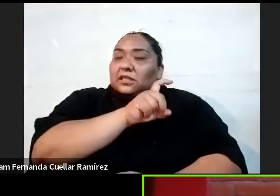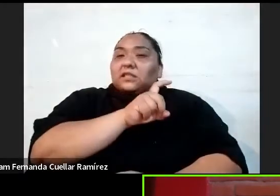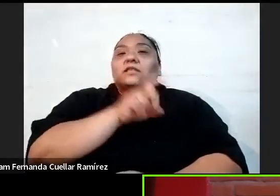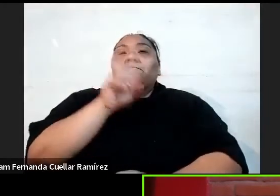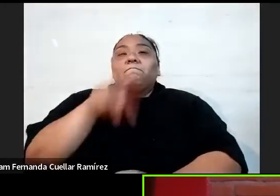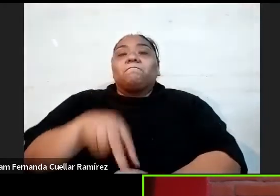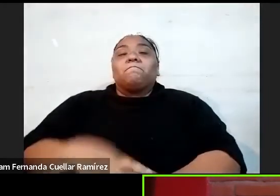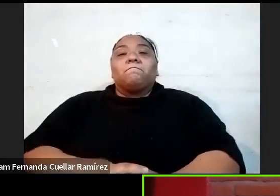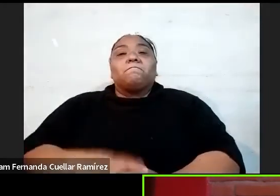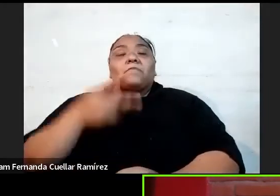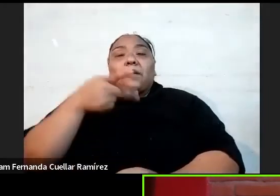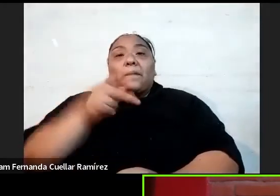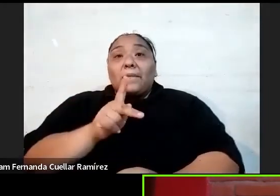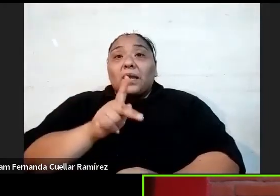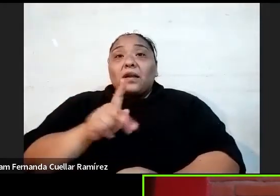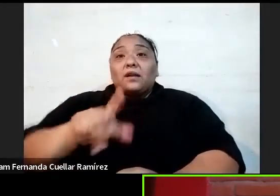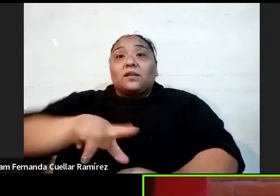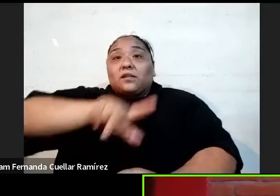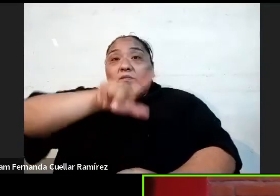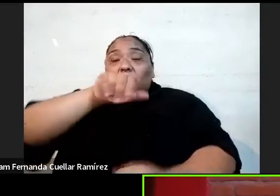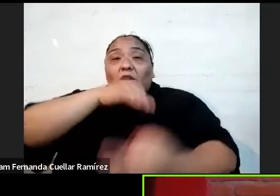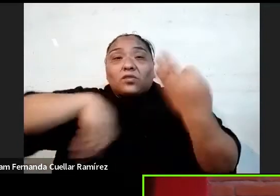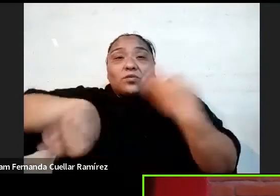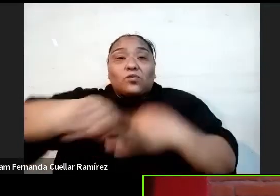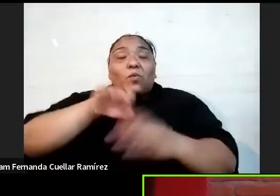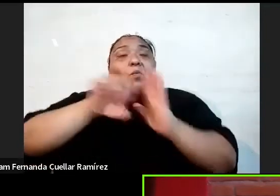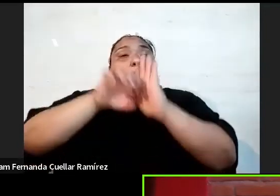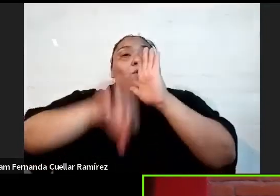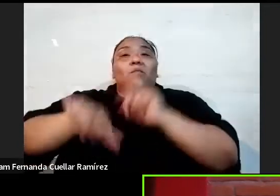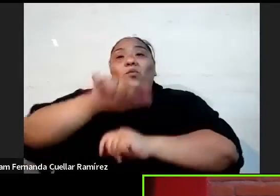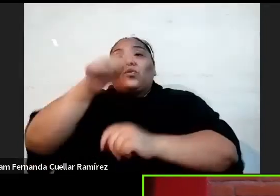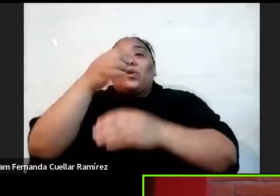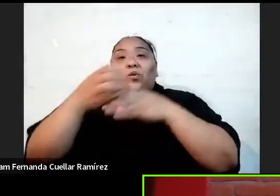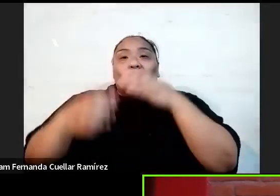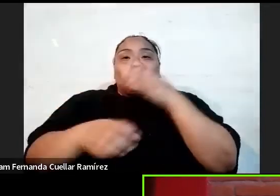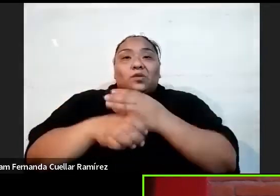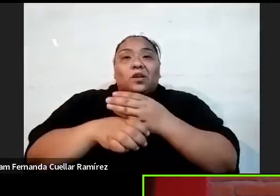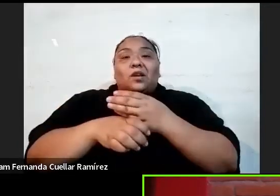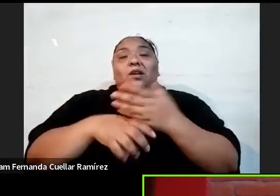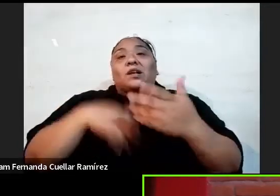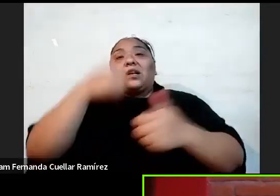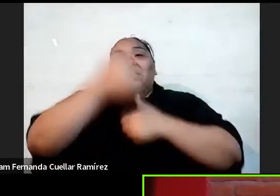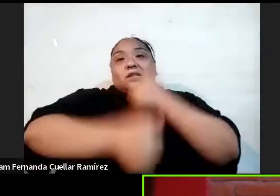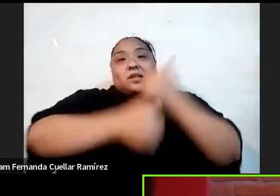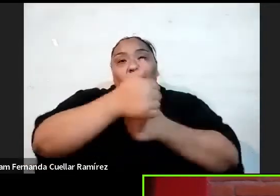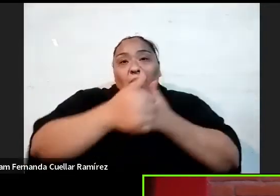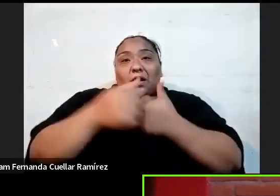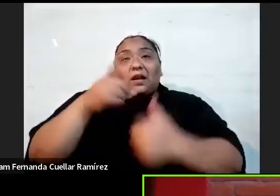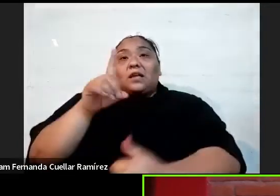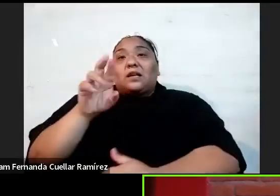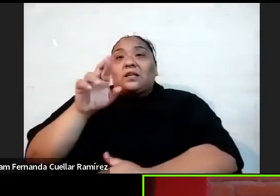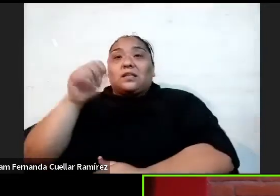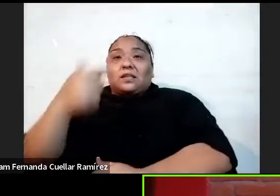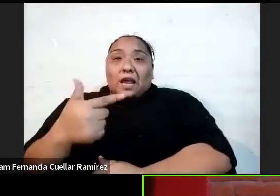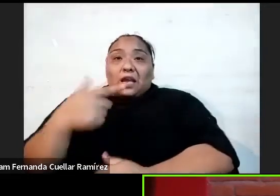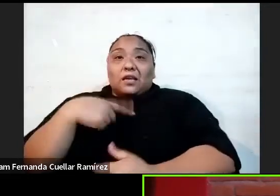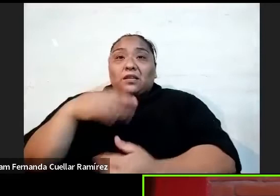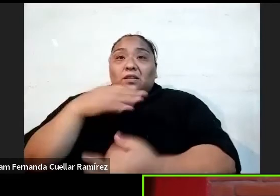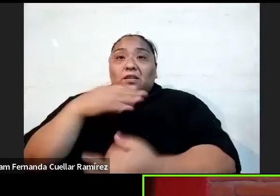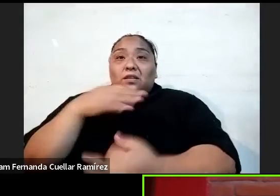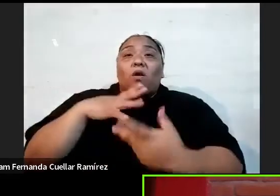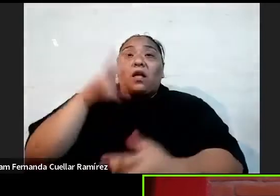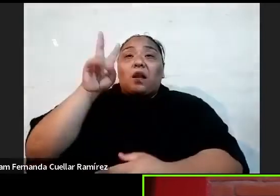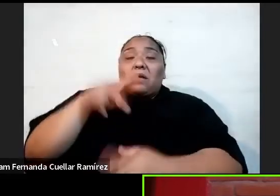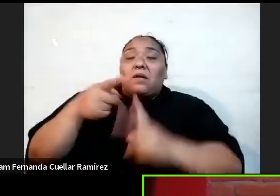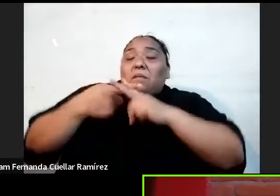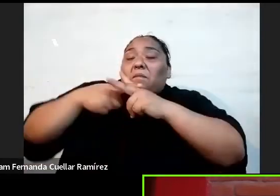Pero a pesar de todo, por ejemplo, también otra cosa que pasó durante el transcurso de las 2 temporadas en la carrera de drag, es que al principio